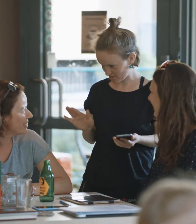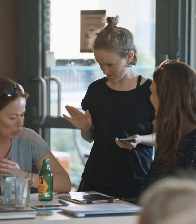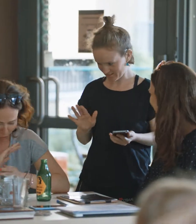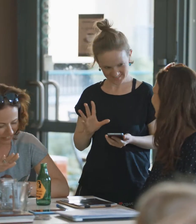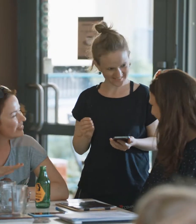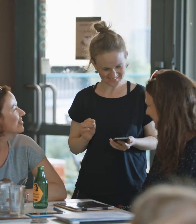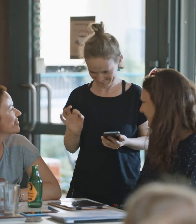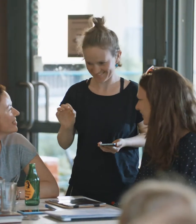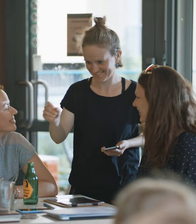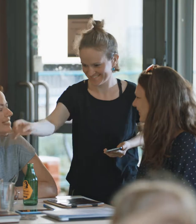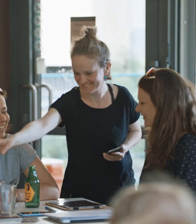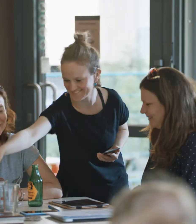kde pracují neslyšící kolegové.